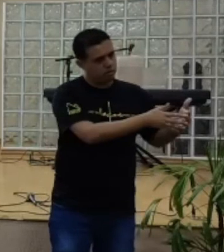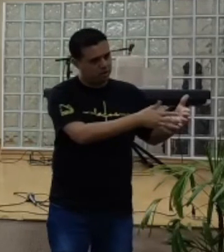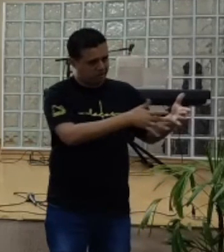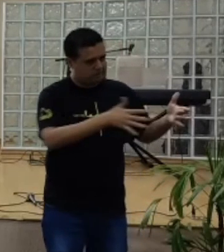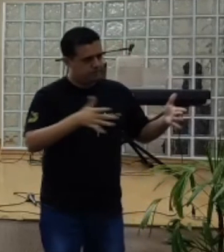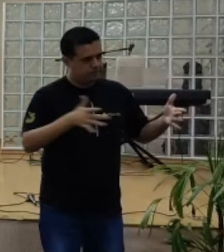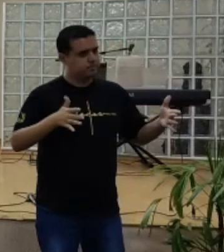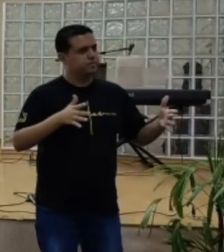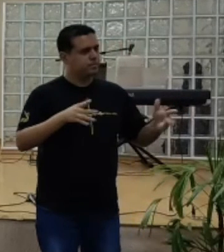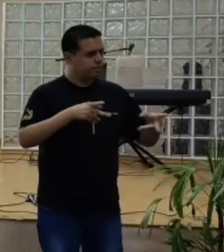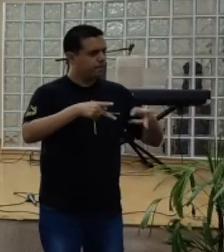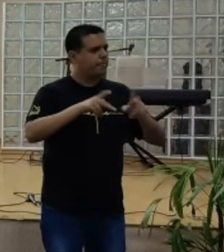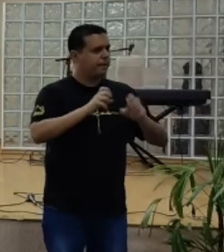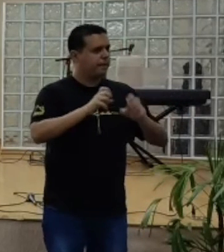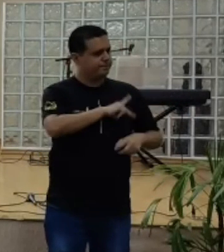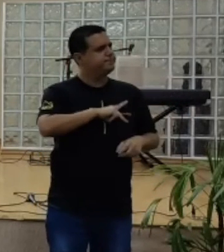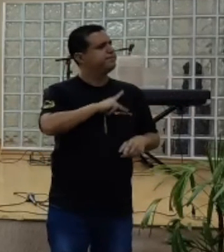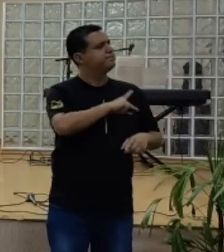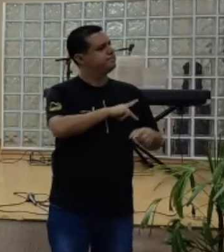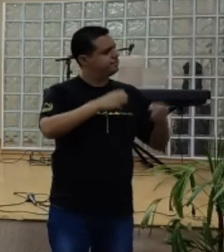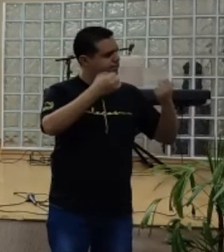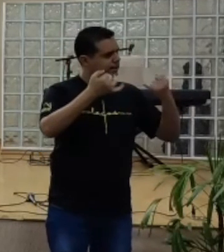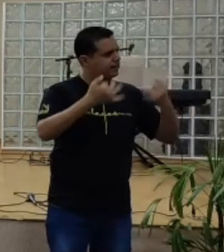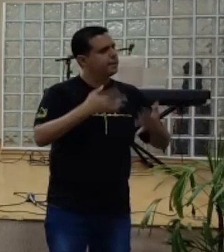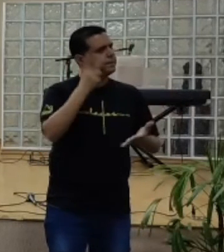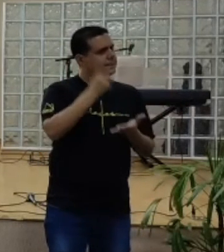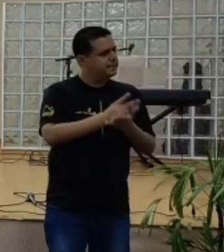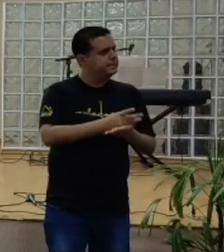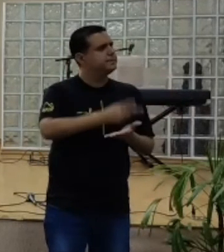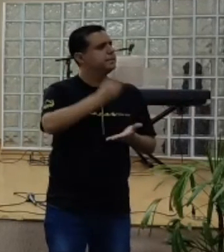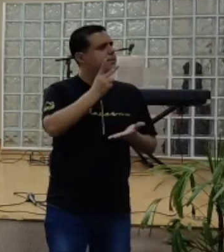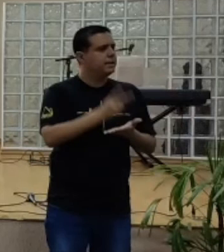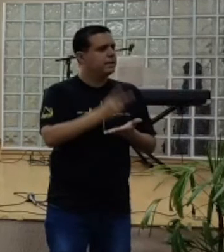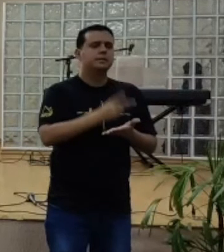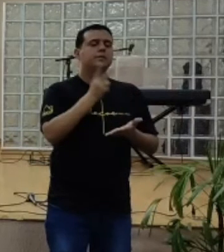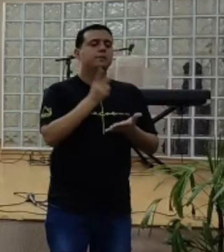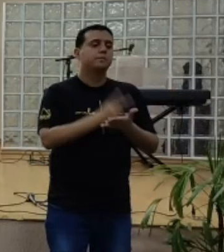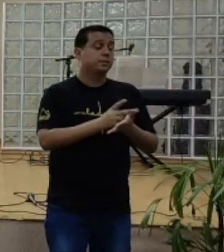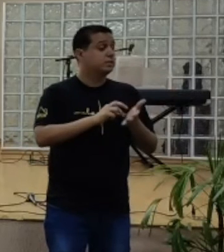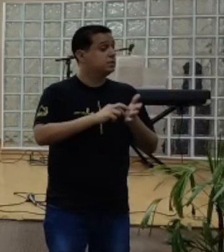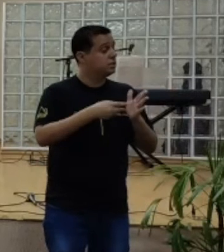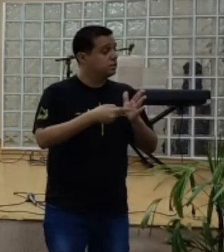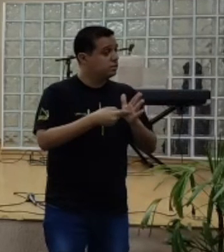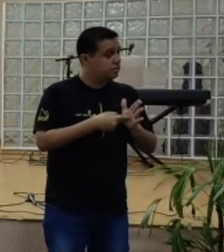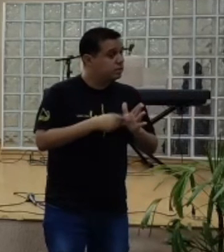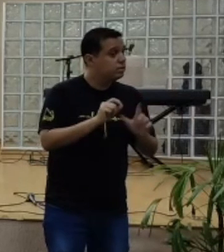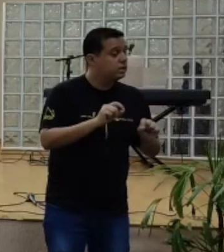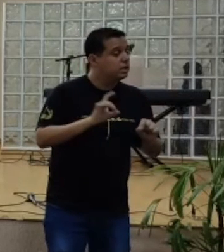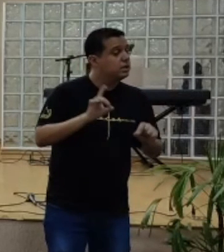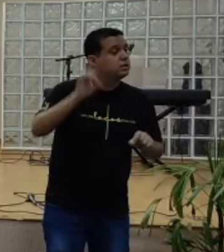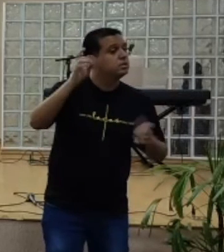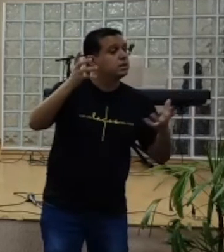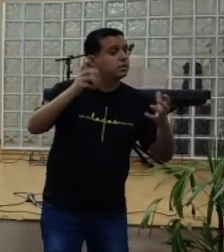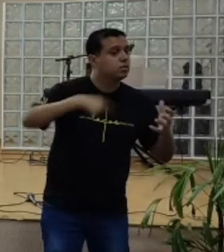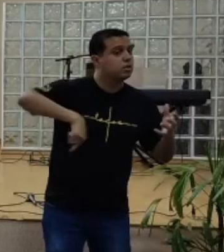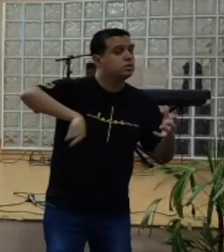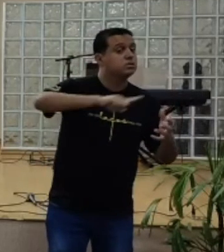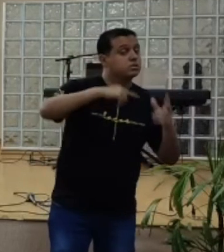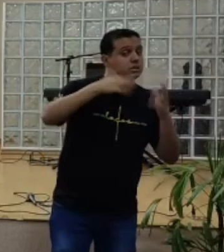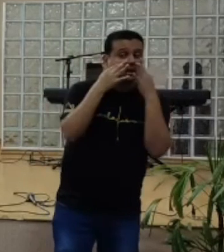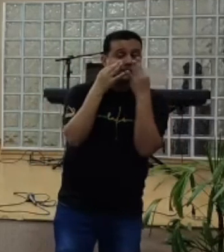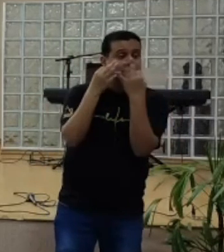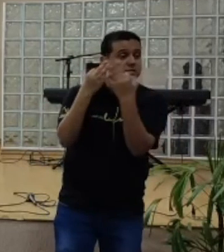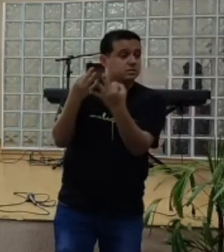Paulo fala a mesma coisa, é porque nós precisamos ter atenção a este tema. E agora ele vai fechar com